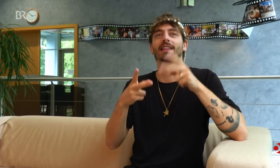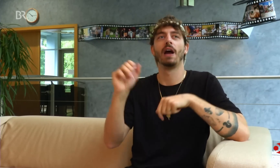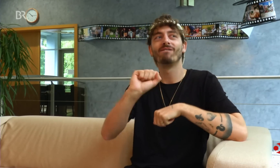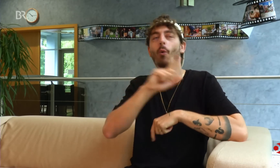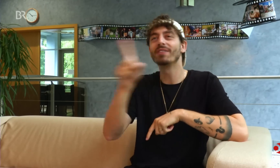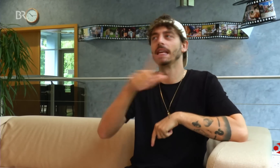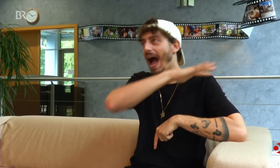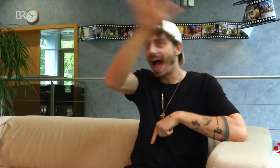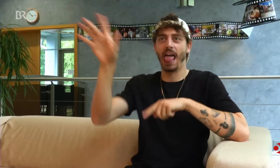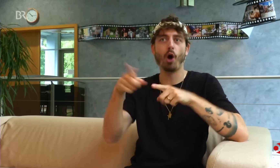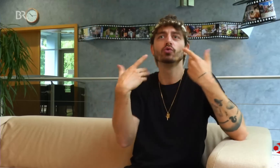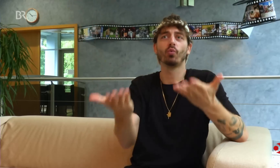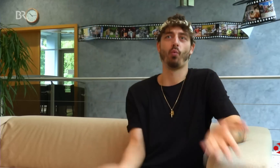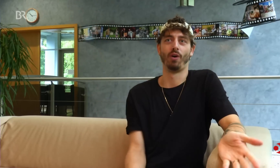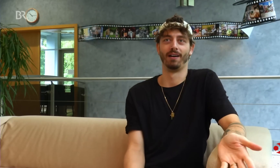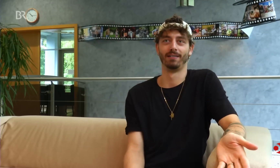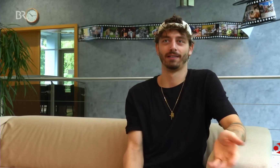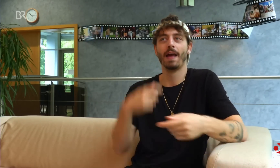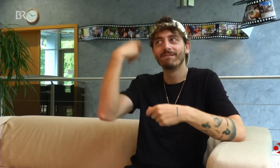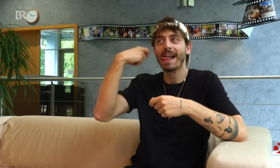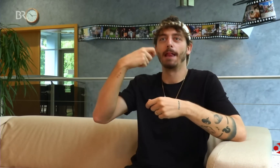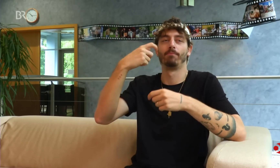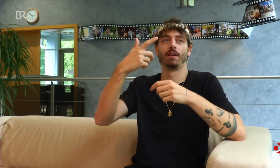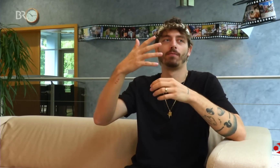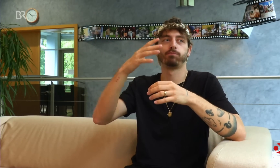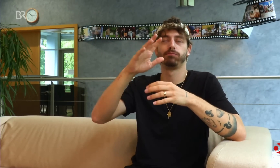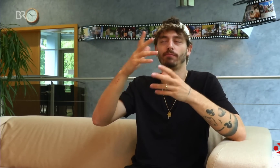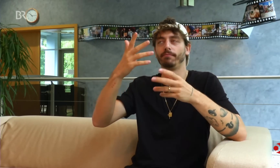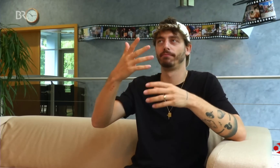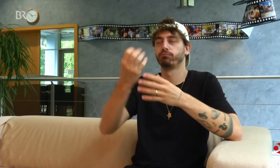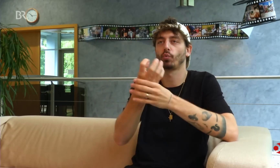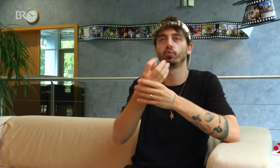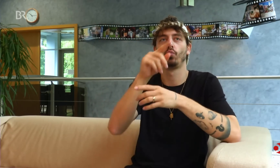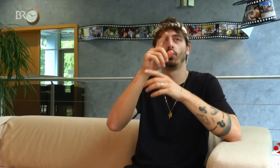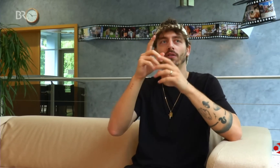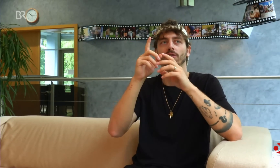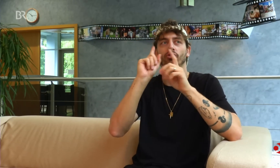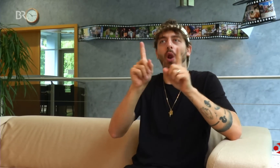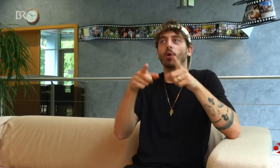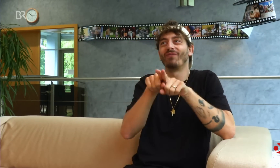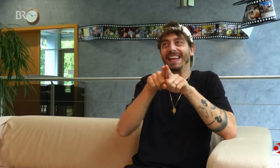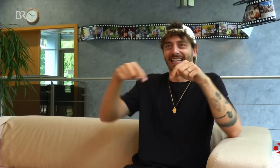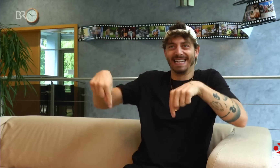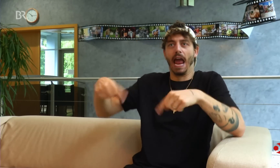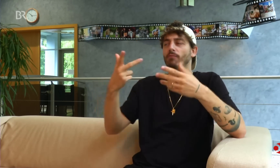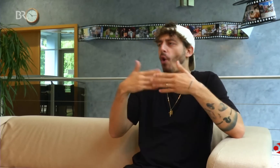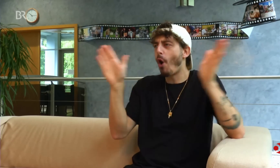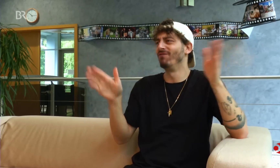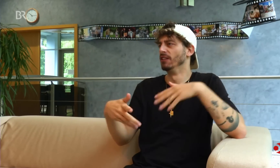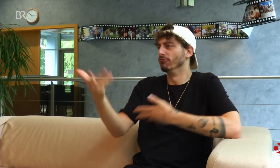Es ist nur schade, dass es nicht überall so ist. Alle Filmproduktionen sollten so wie hier sein. Offen und dass es selbstverständlich sein kann.